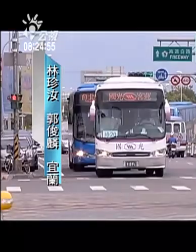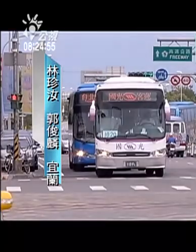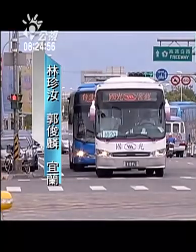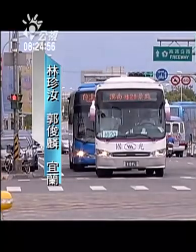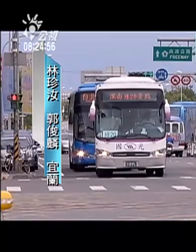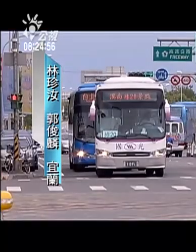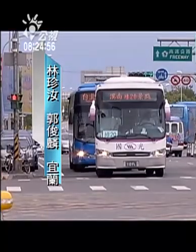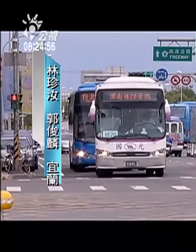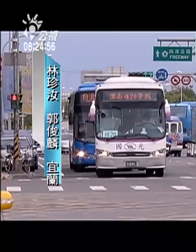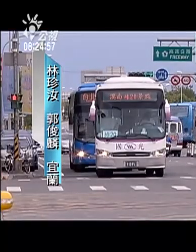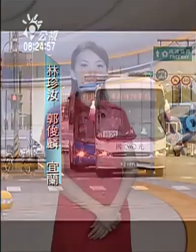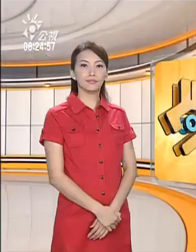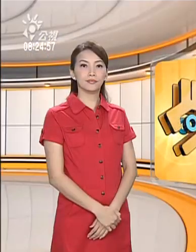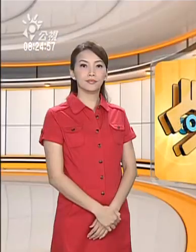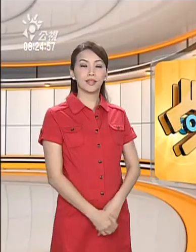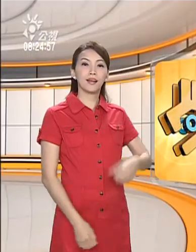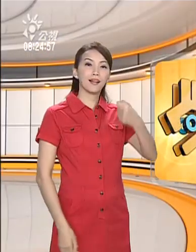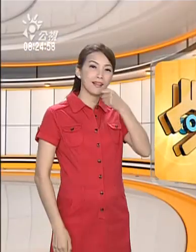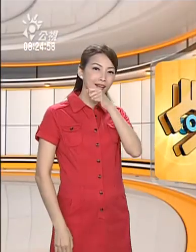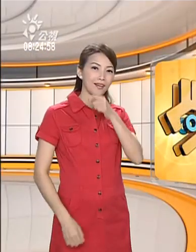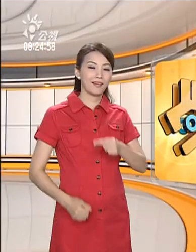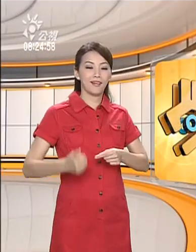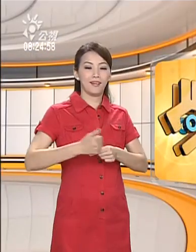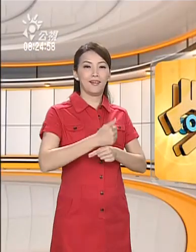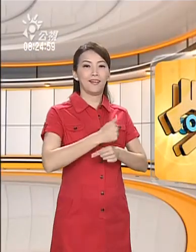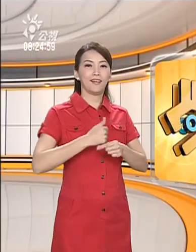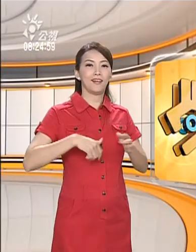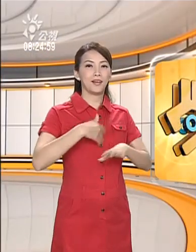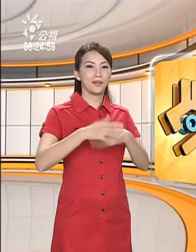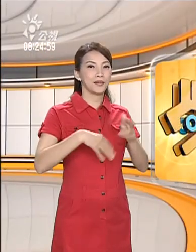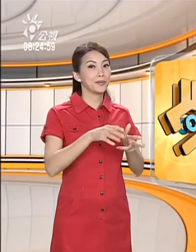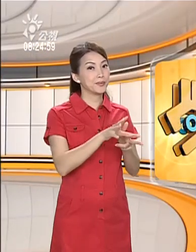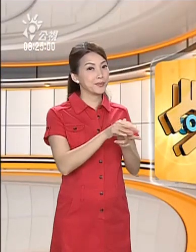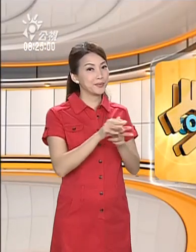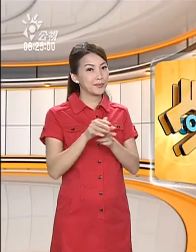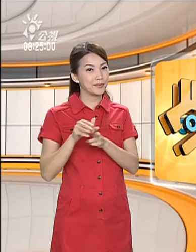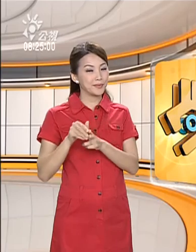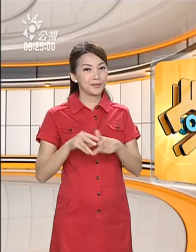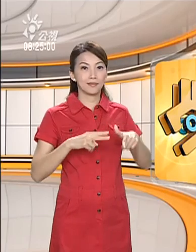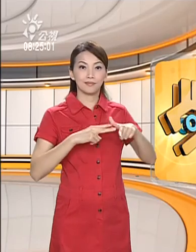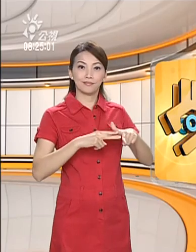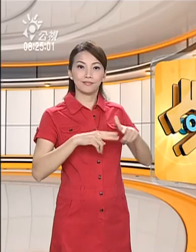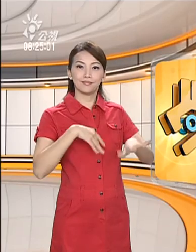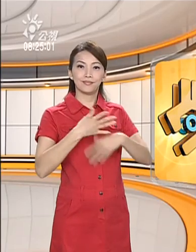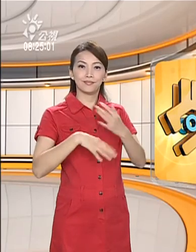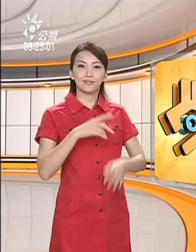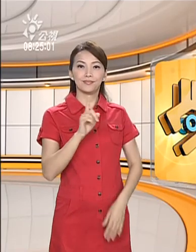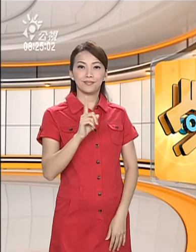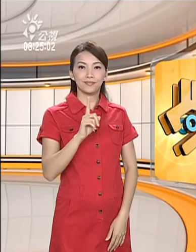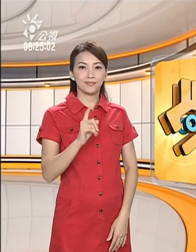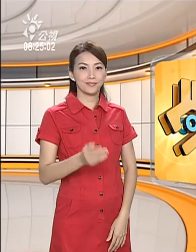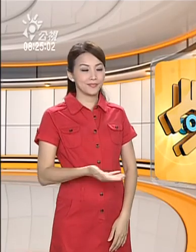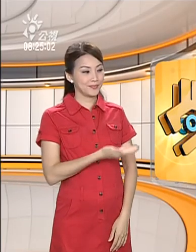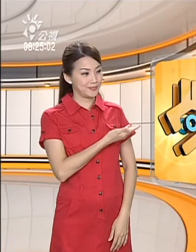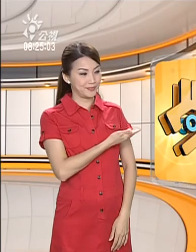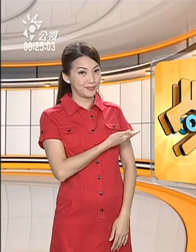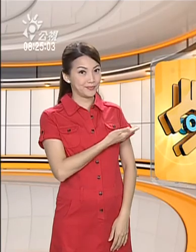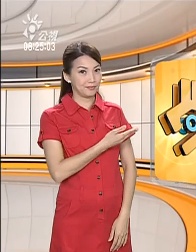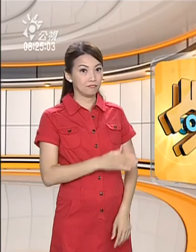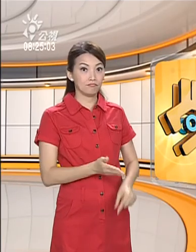兰报道。 宝岛手透透单元，我们就来学学谢谢这个笔法，南